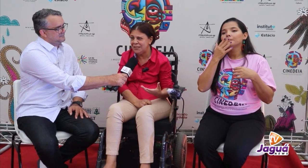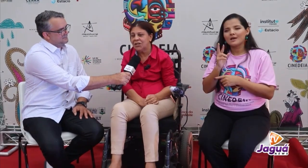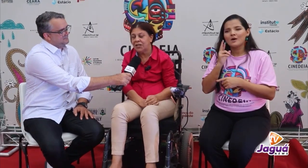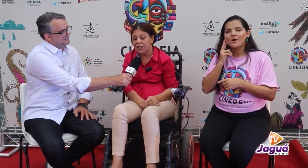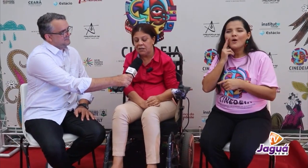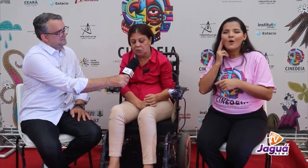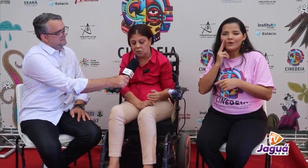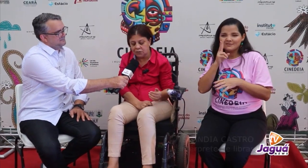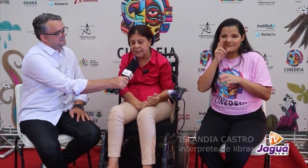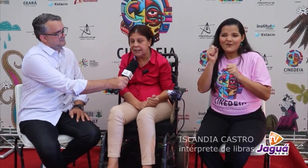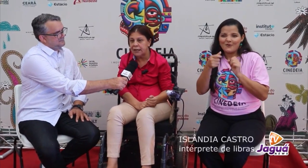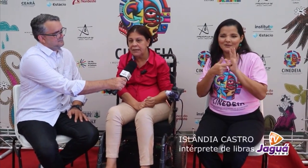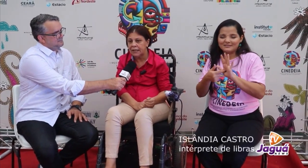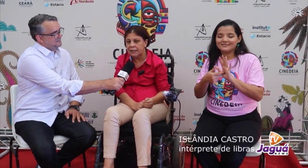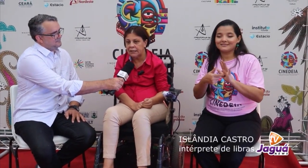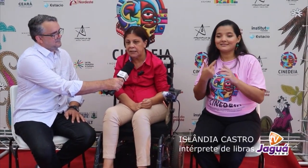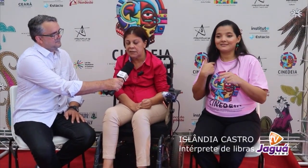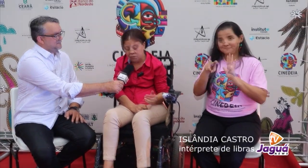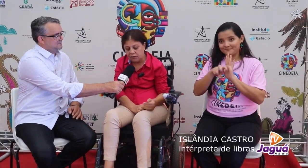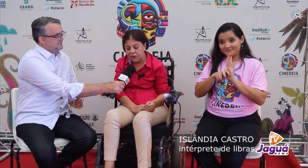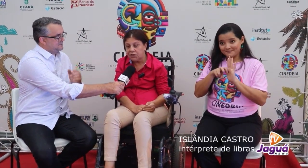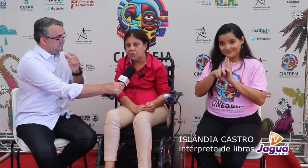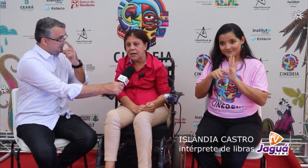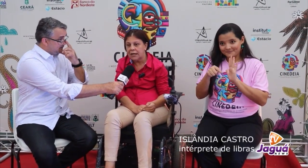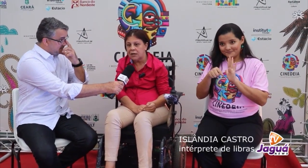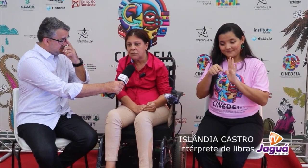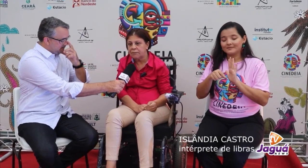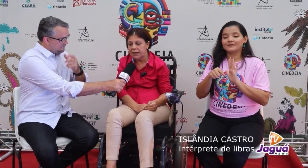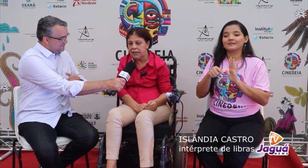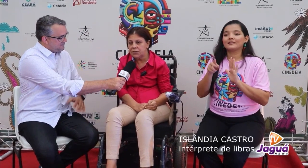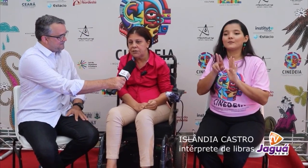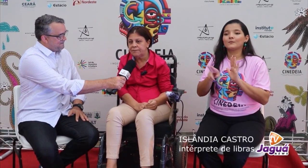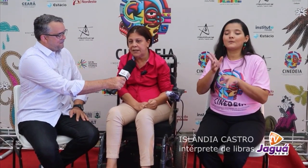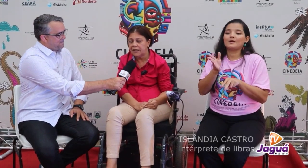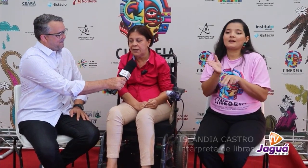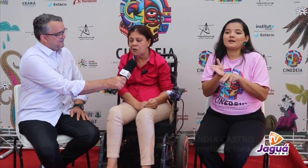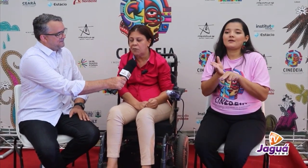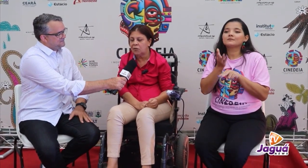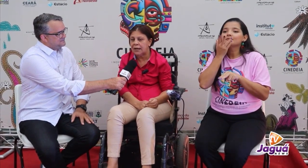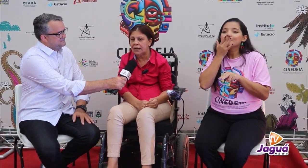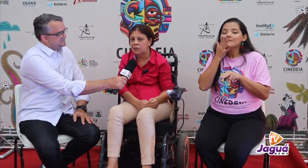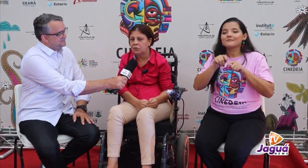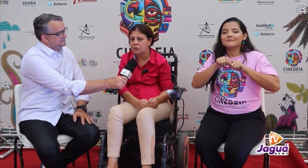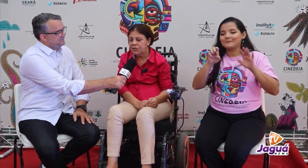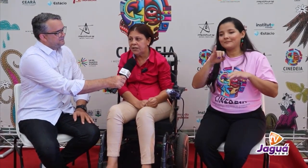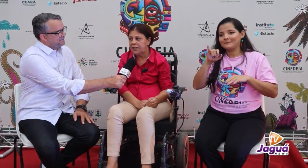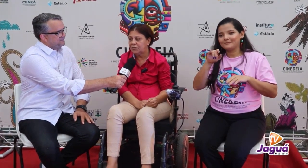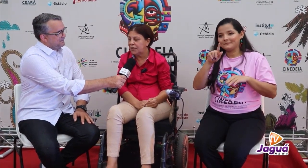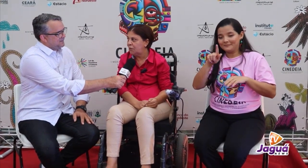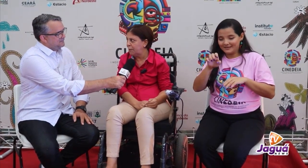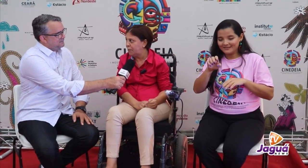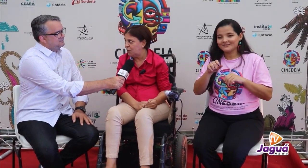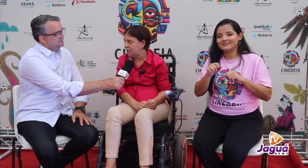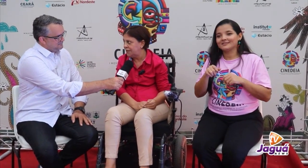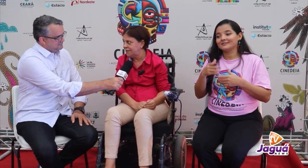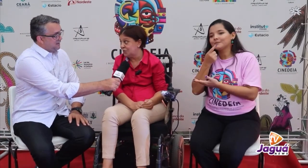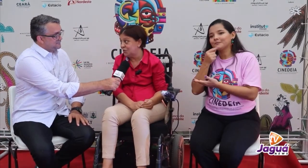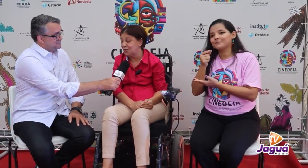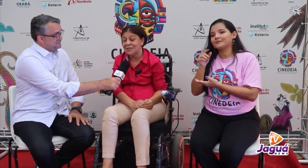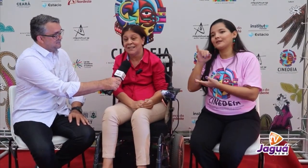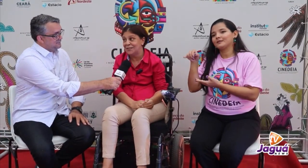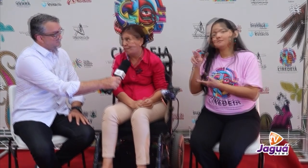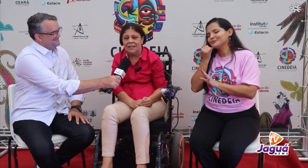que é pink, cheguei, estou sentada na minha cadeira. Estou vestida com uma calça bege, né? Ao meu lado direito está o